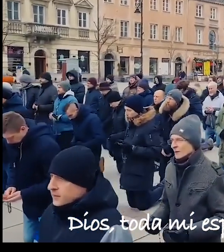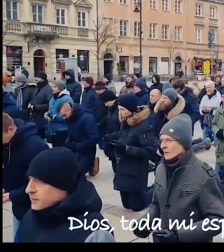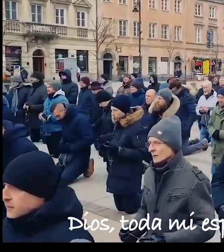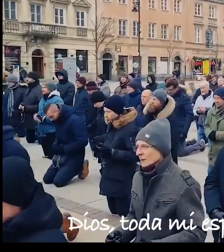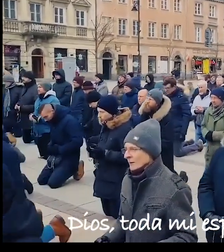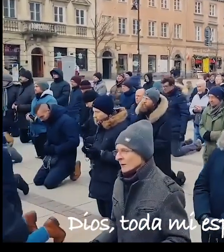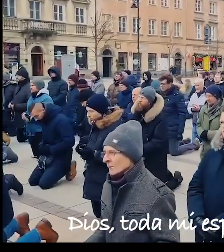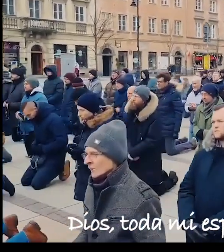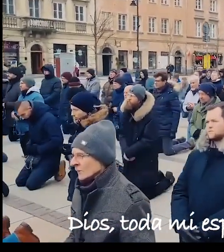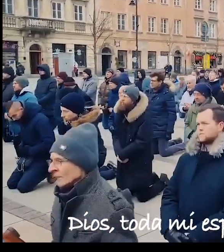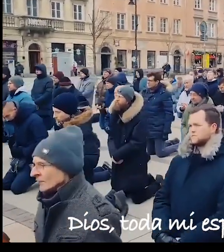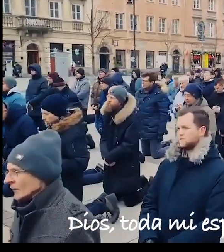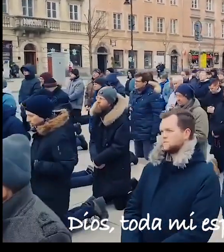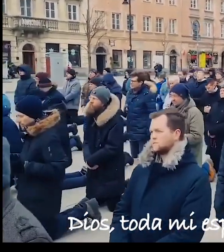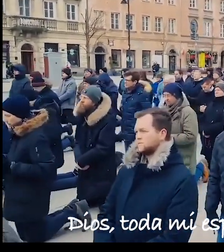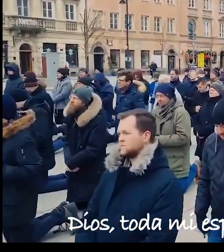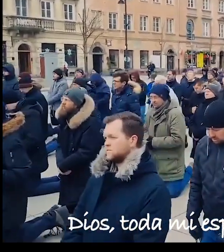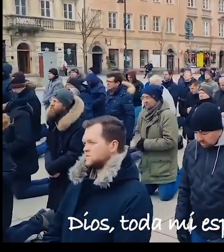acción